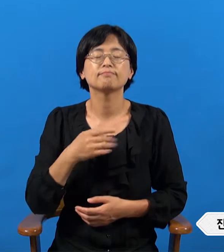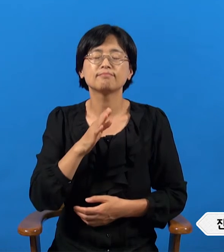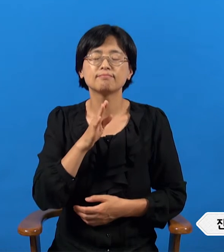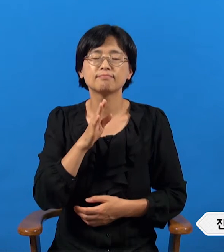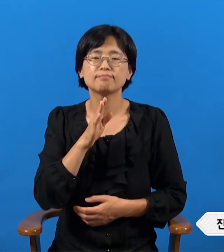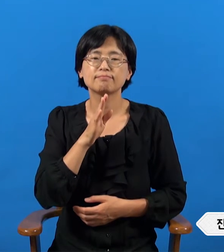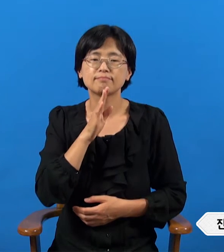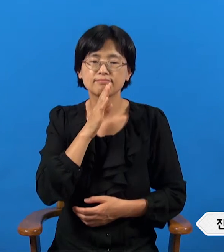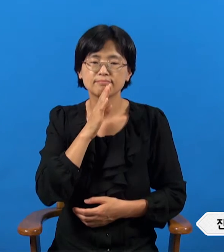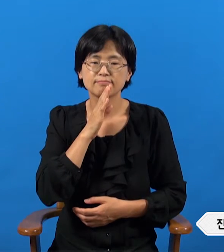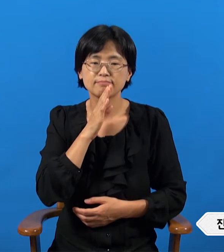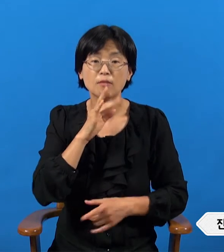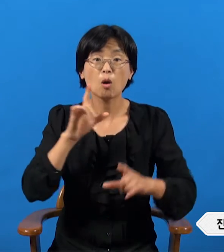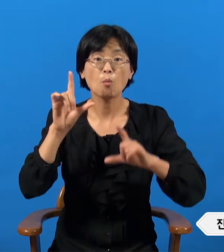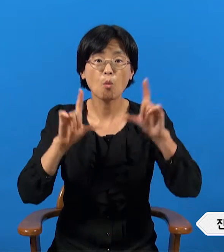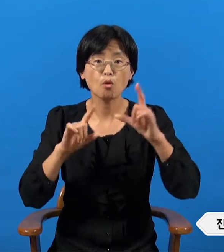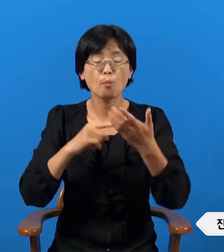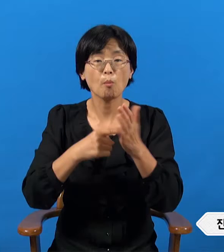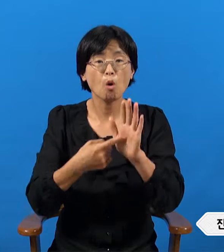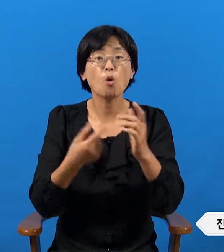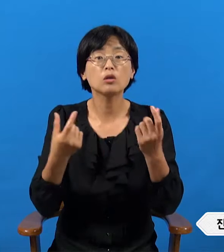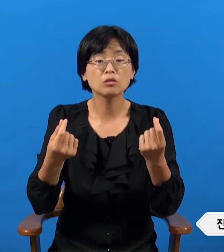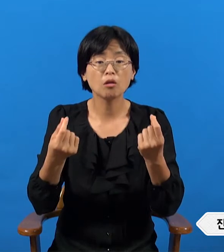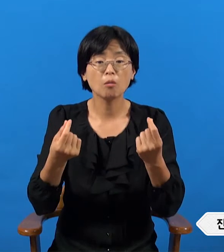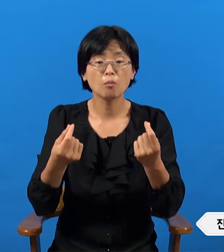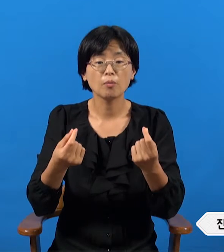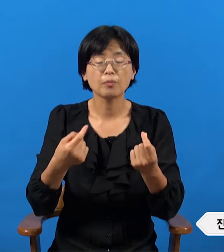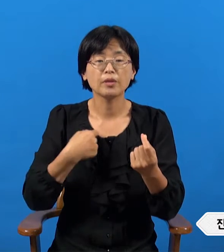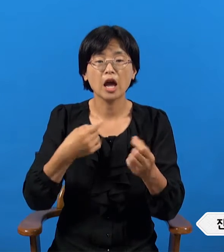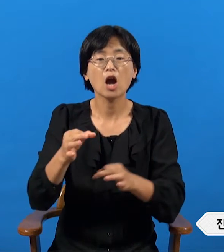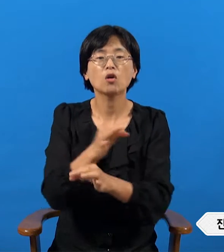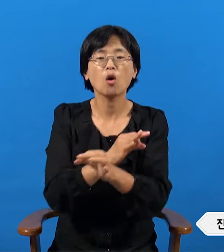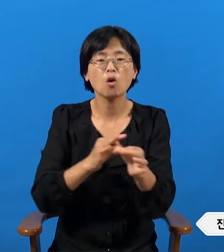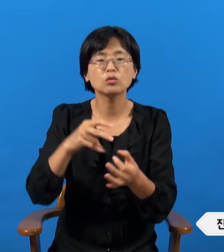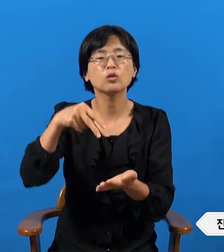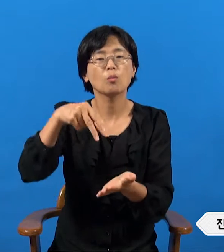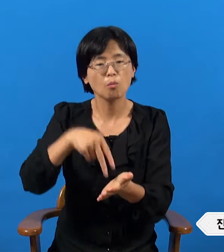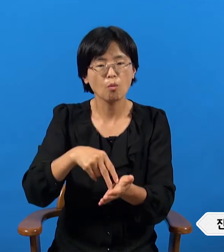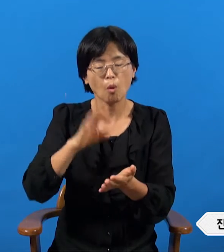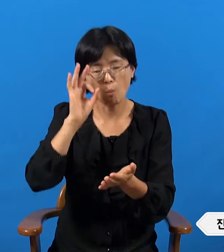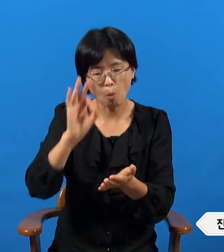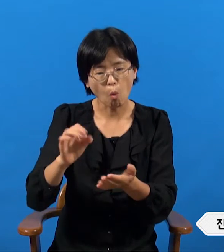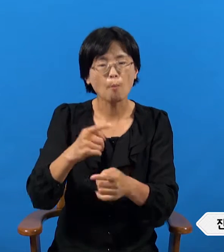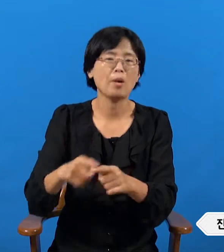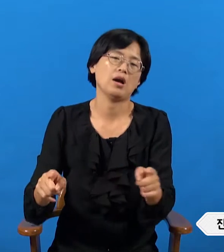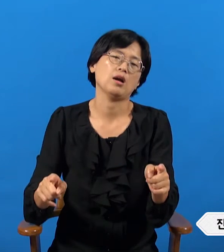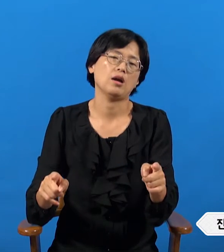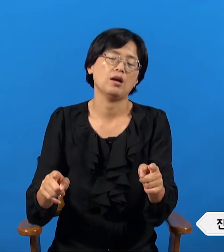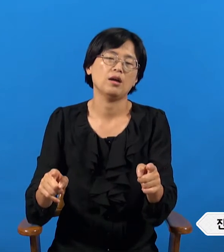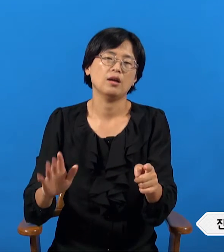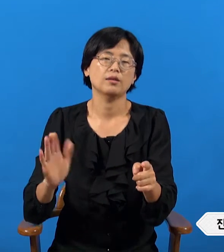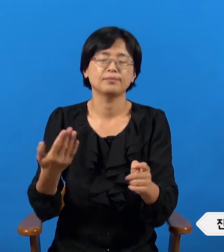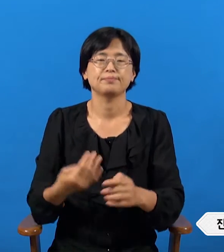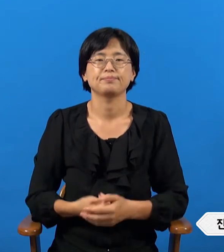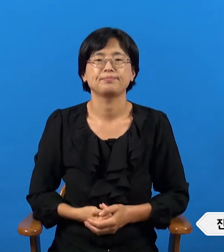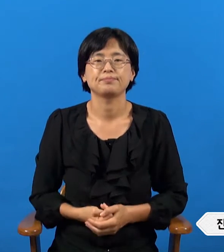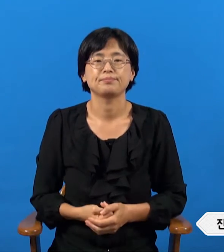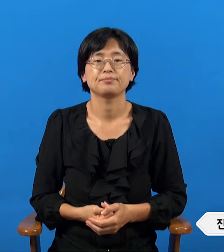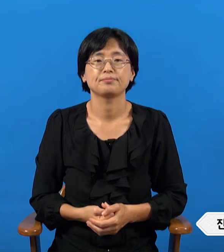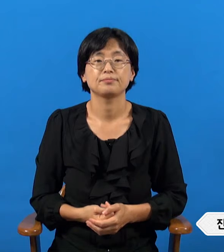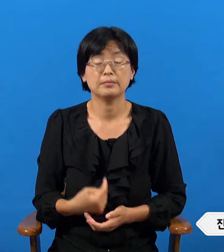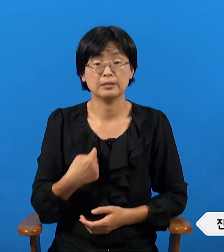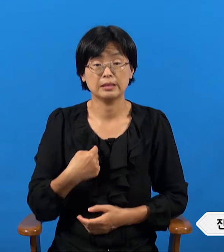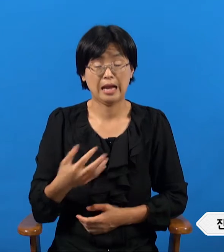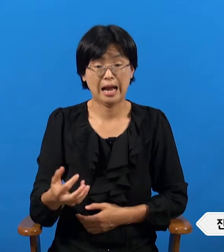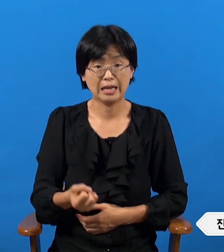그것이 나의 존재 가치를 이야기하는 것처럼 그걸 보고 평가합니다. 그걸 보고 판단합니다. 내 존재